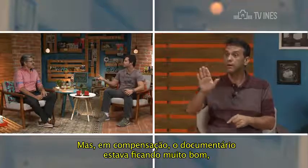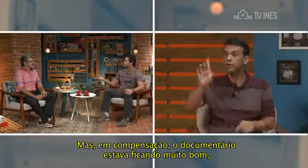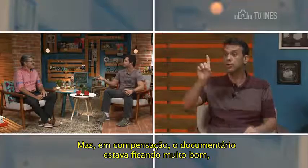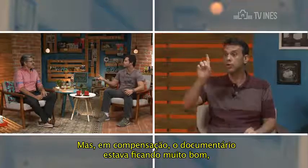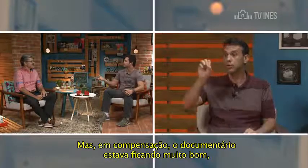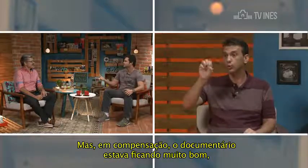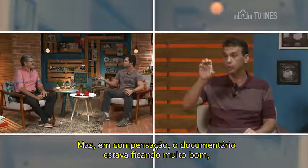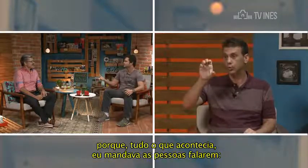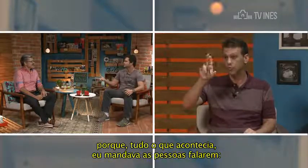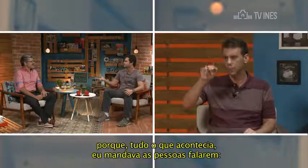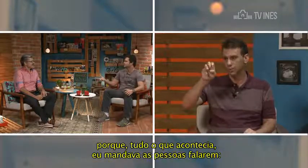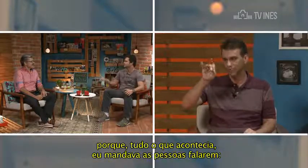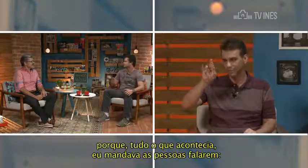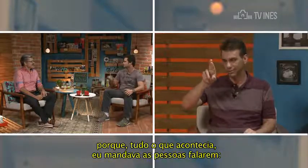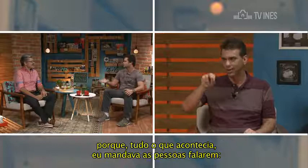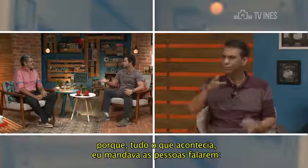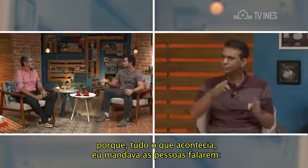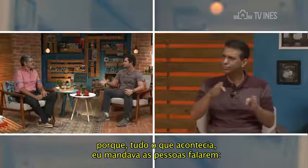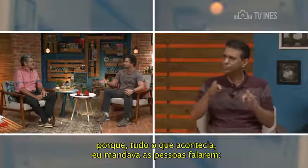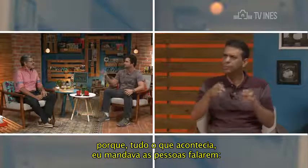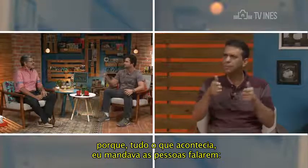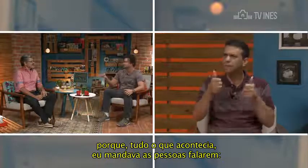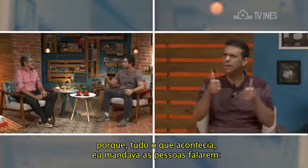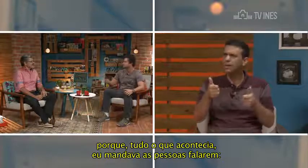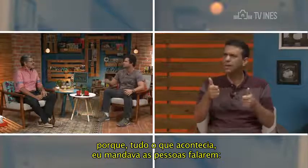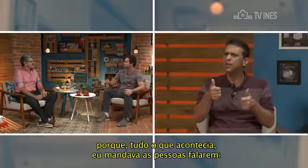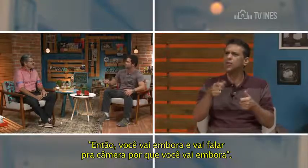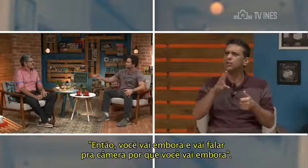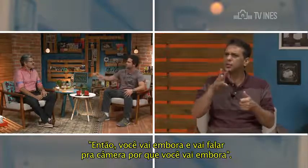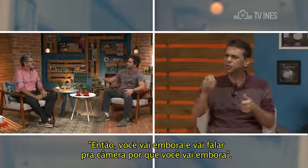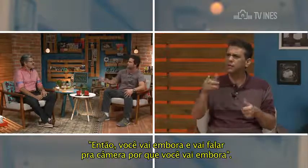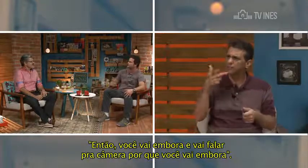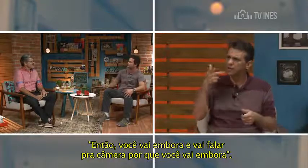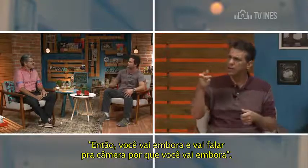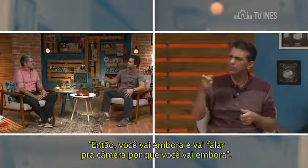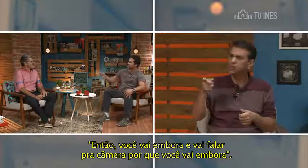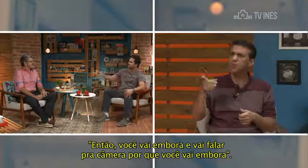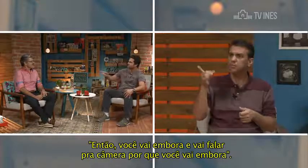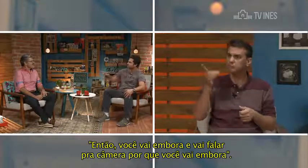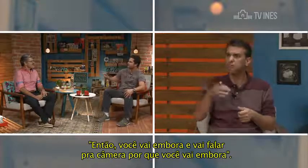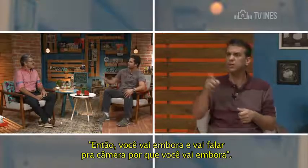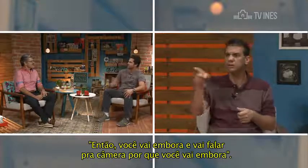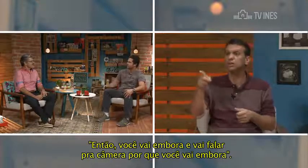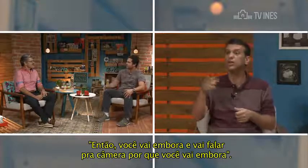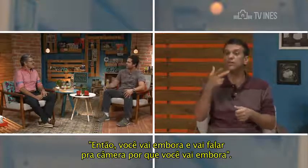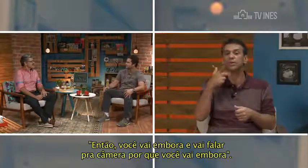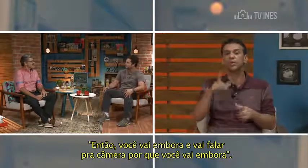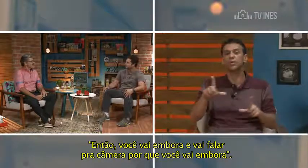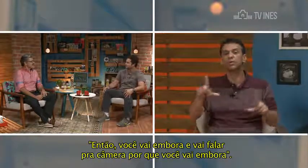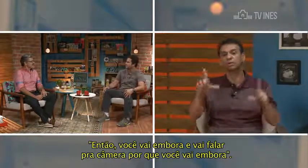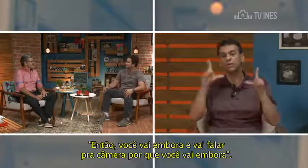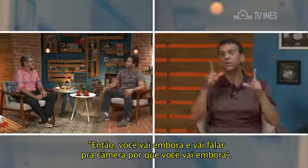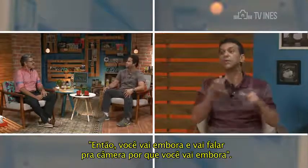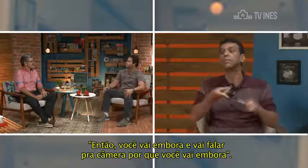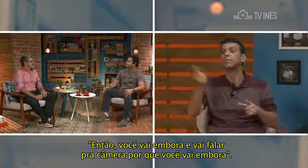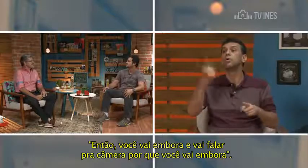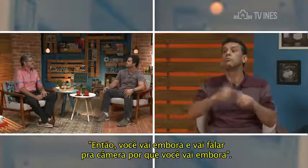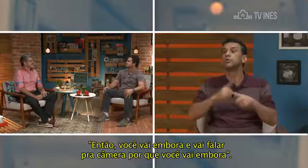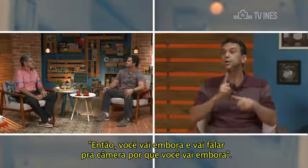bom. Porque tudo que acontecia eu mandava as pessoas falar, então você vai embora, então você vai aqui para falar para a câmera por que você vai